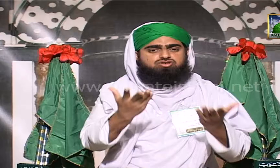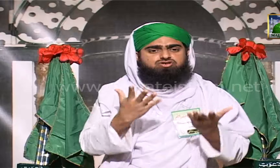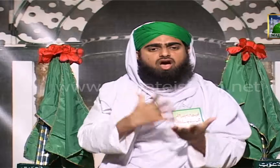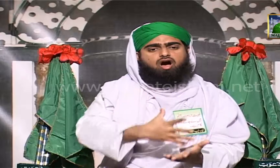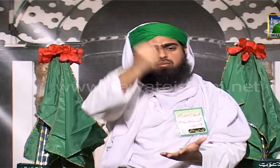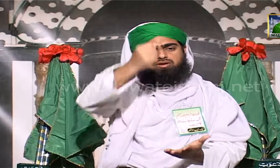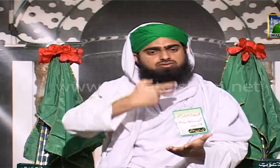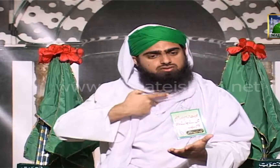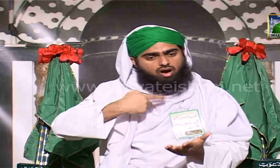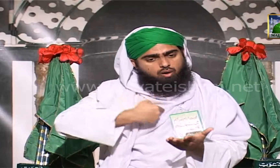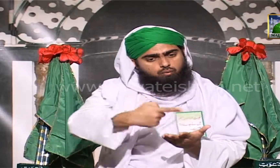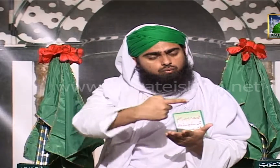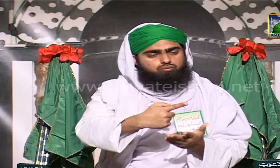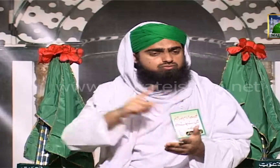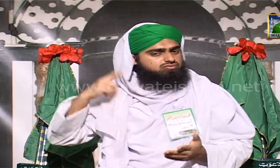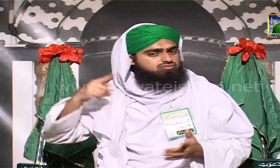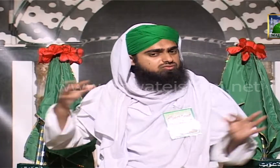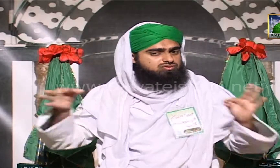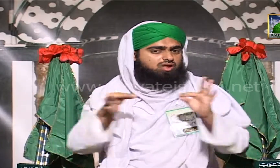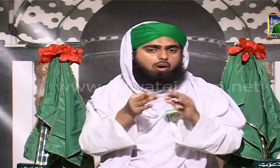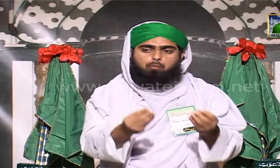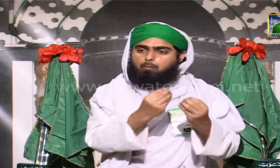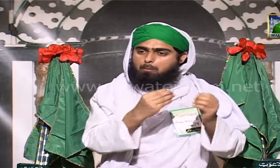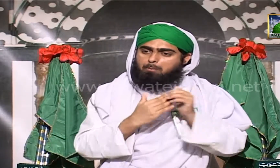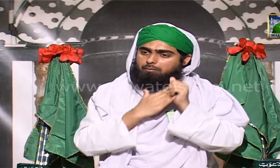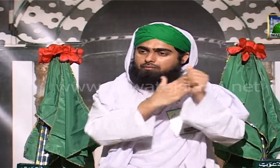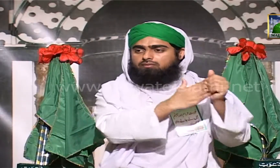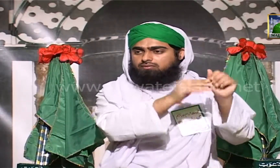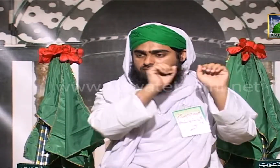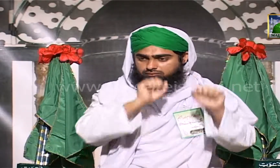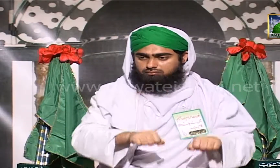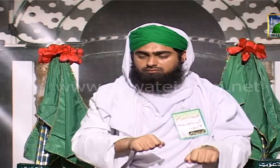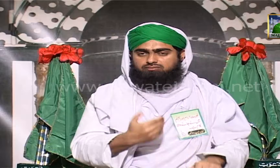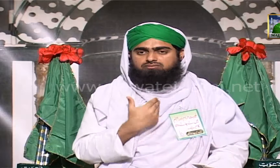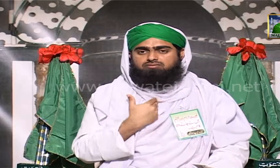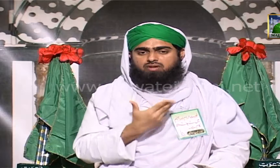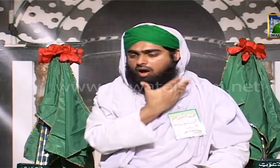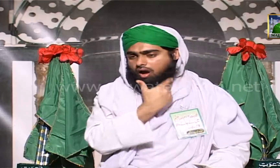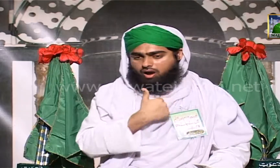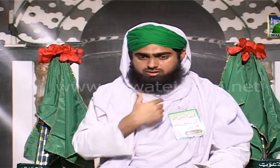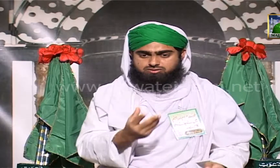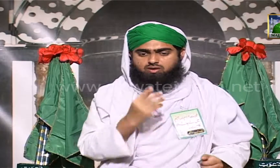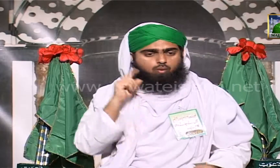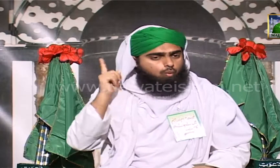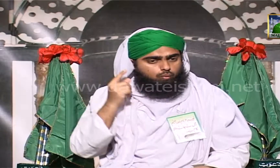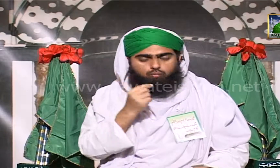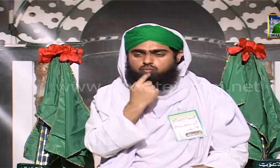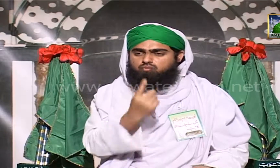لیے اپنے مریدوں کی دستگیری کرنے والا ہوں، اگر کوئی مشکل کے وقت مدد کے لیے